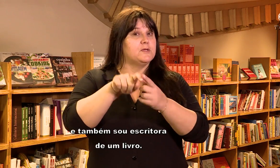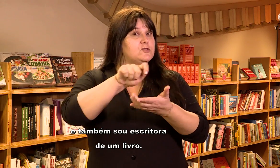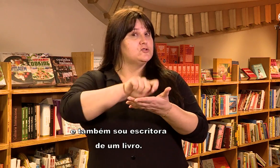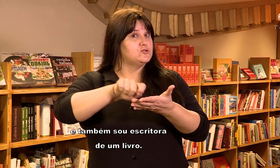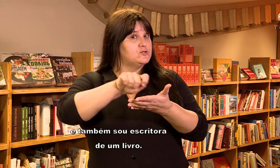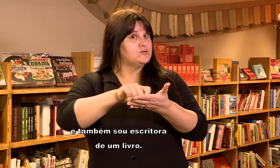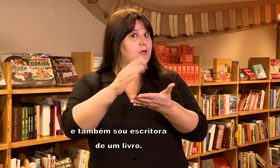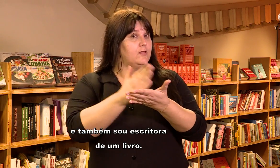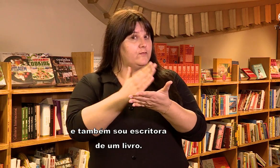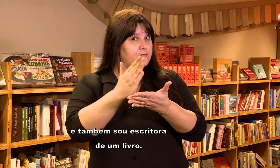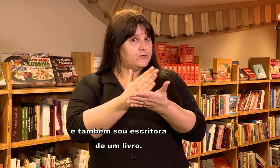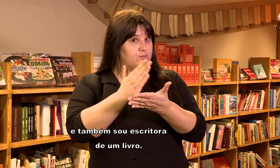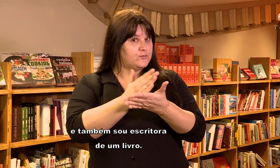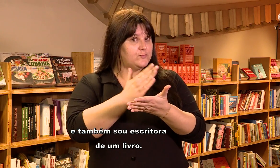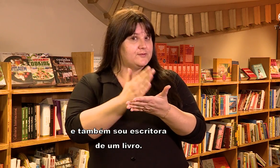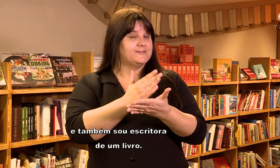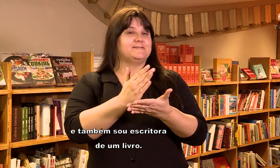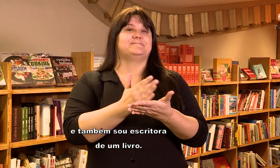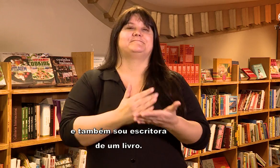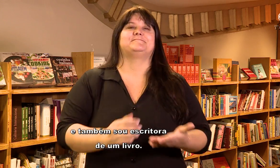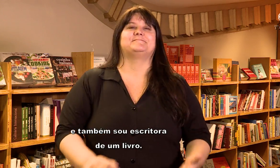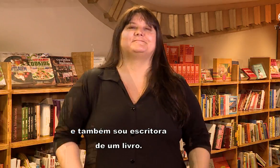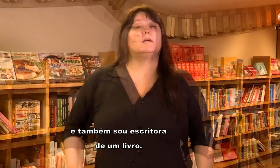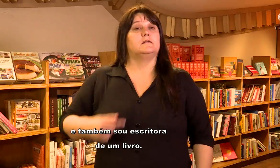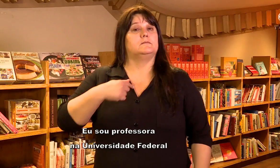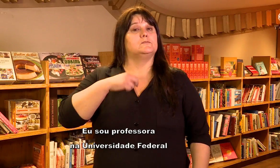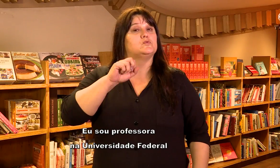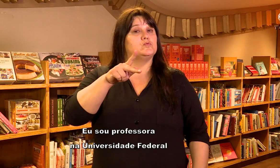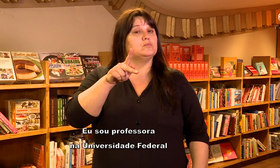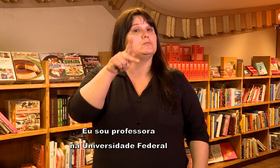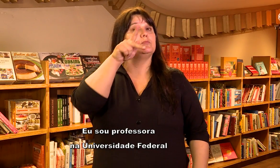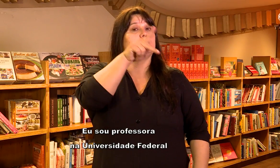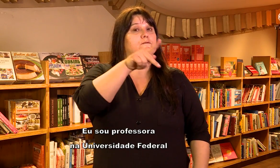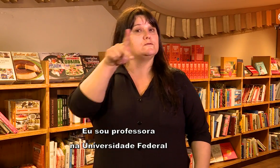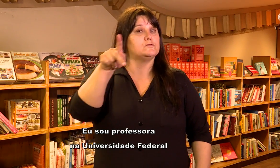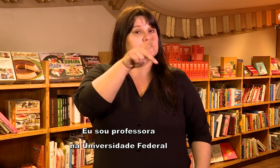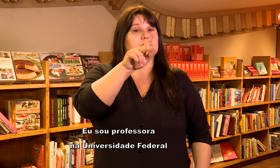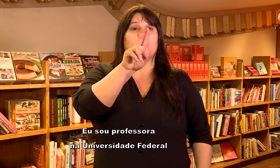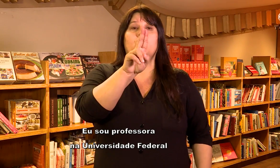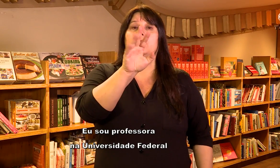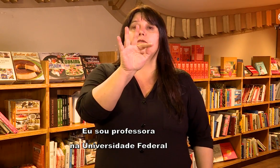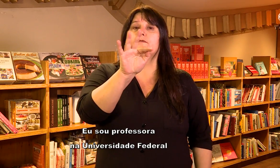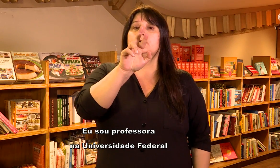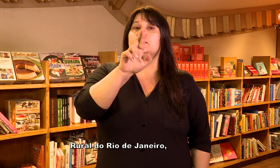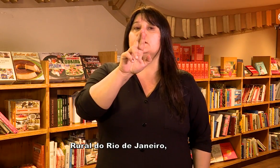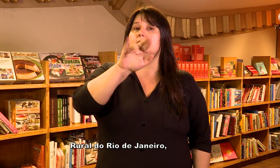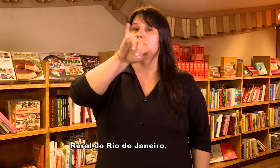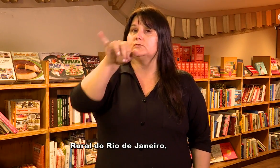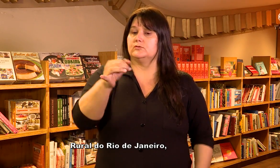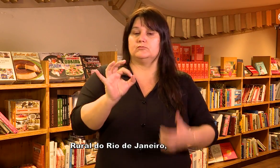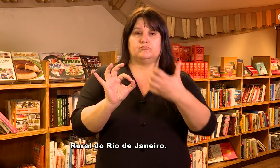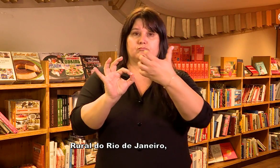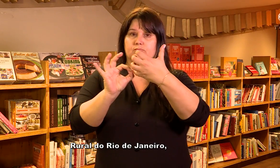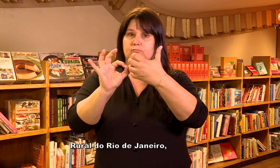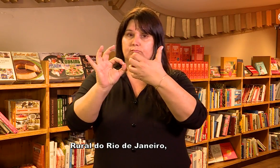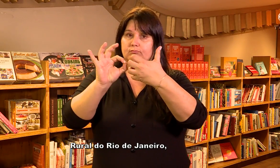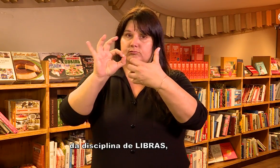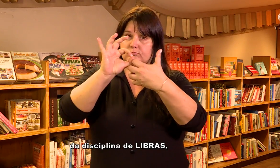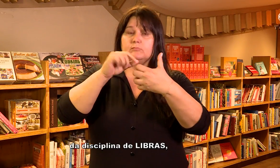sou escritora de um livro. Eu sou professora na Universidade Federal Rural do Rio de Janeiro, da